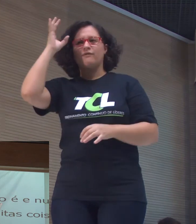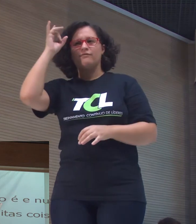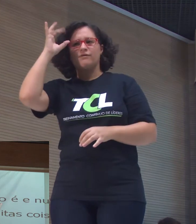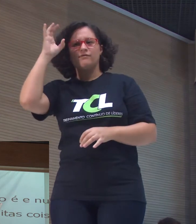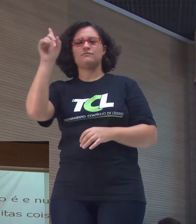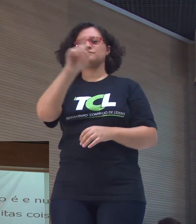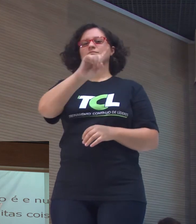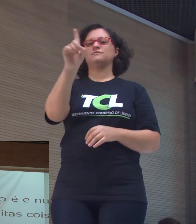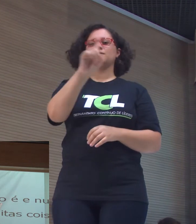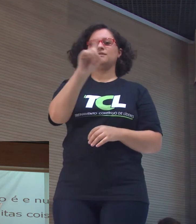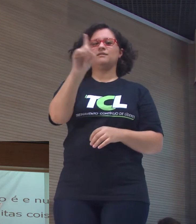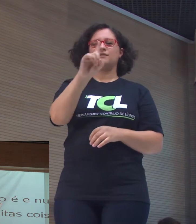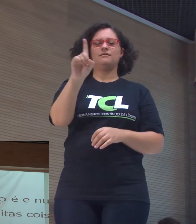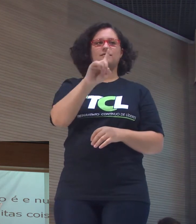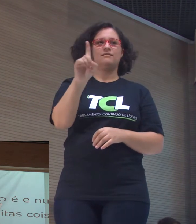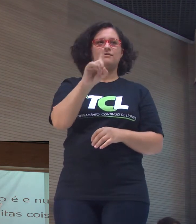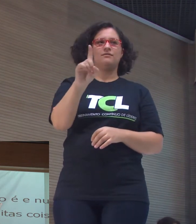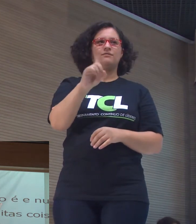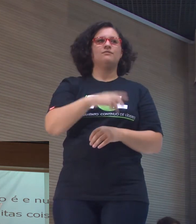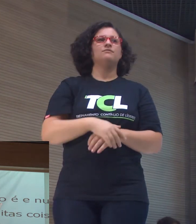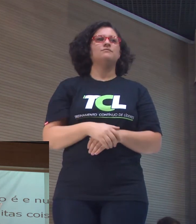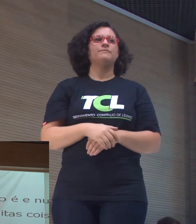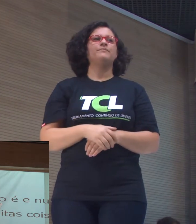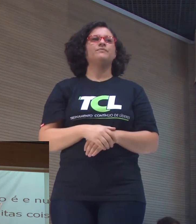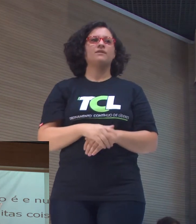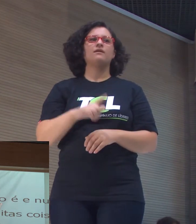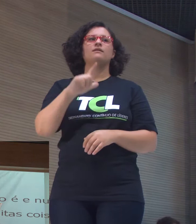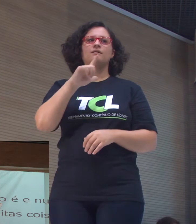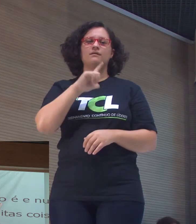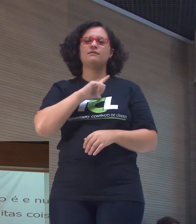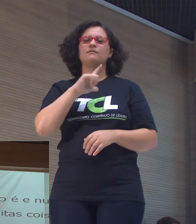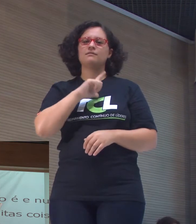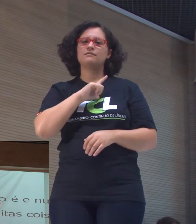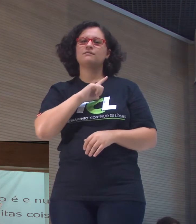será fácil de ser alcançada, pois há muitas coisas que